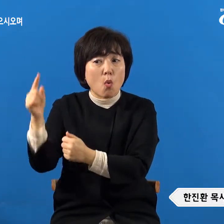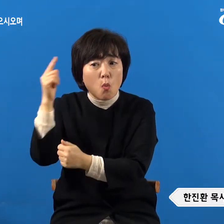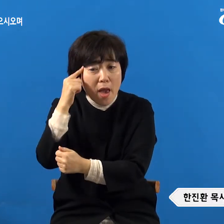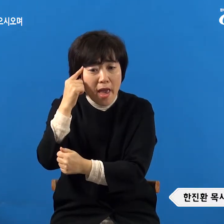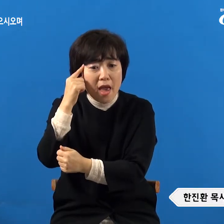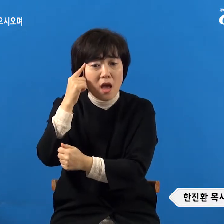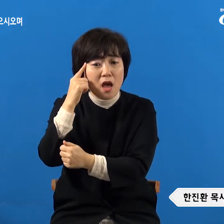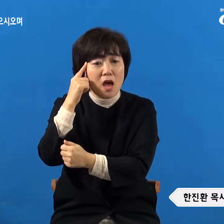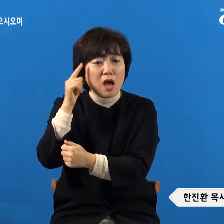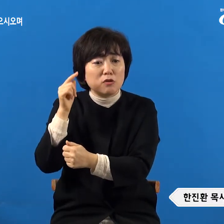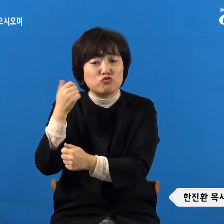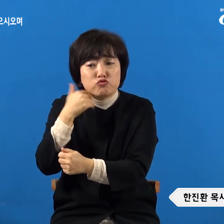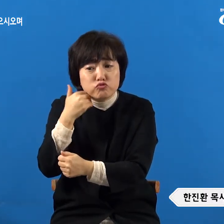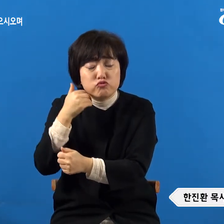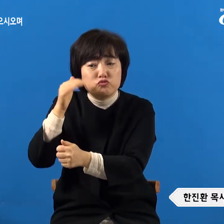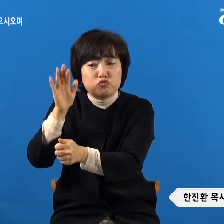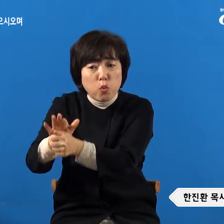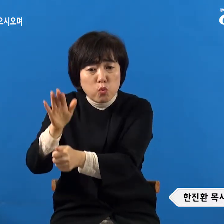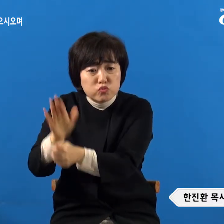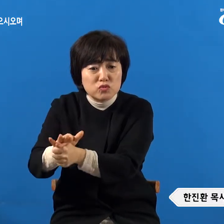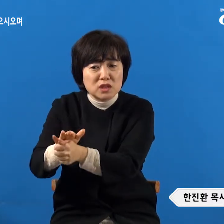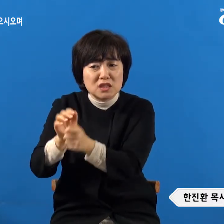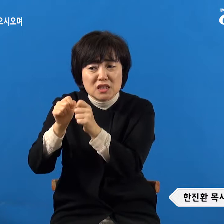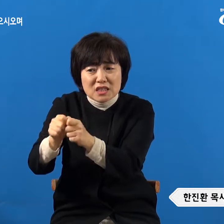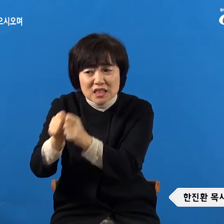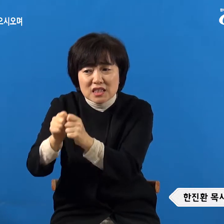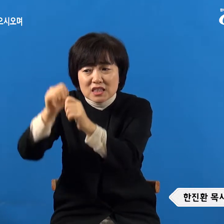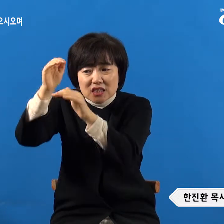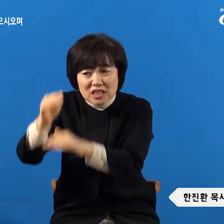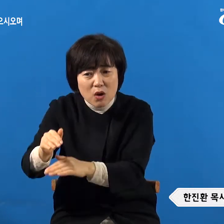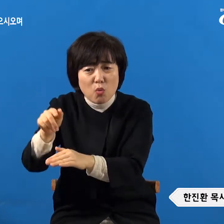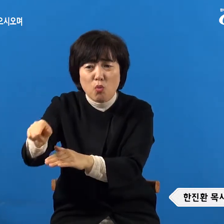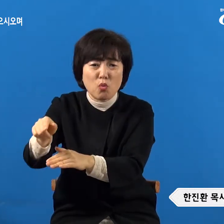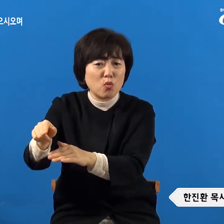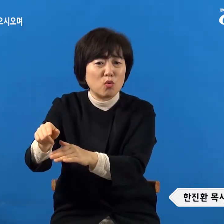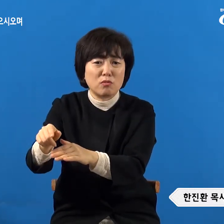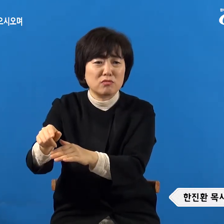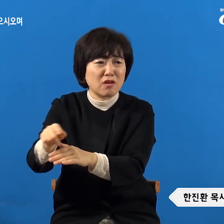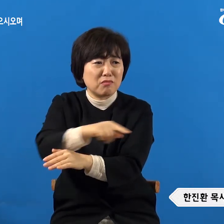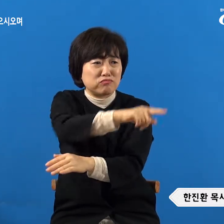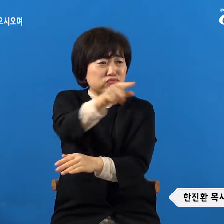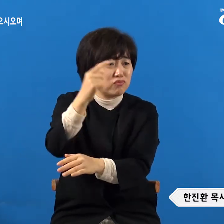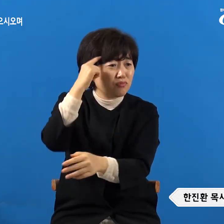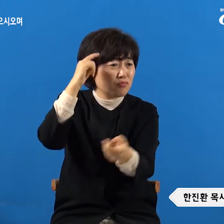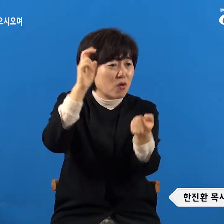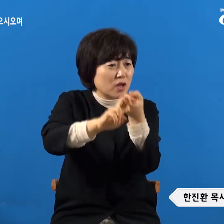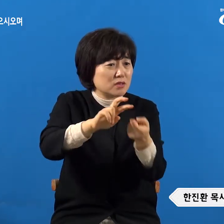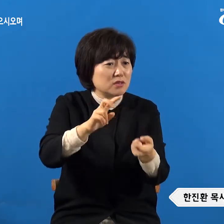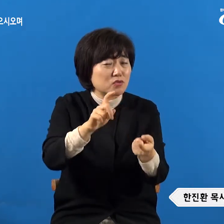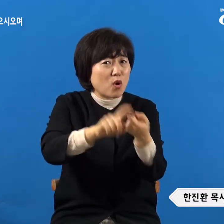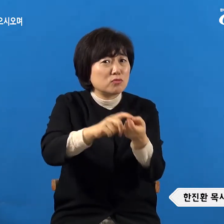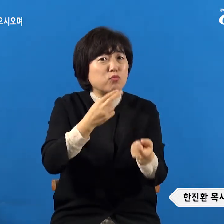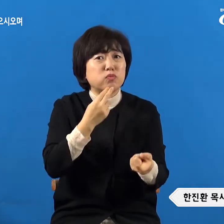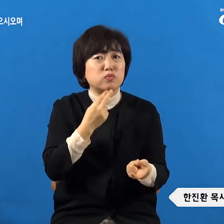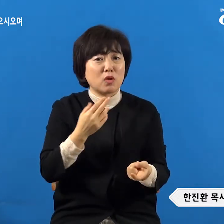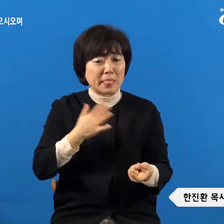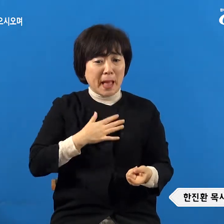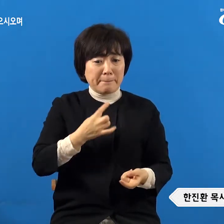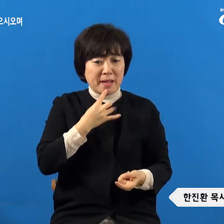사연이 뭔지 그런 거는 관심도 없고 영화배우 차인표가 도왔다, 그것만 떠들어댄다는